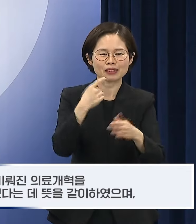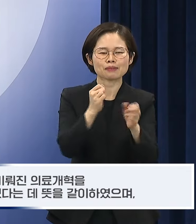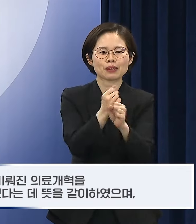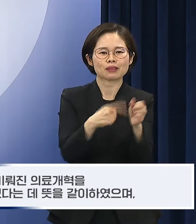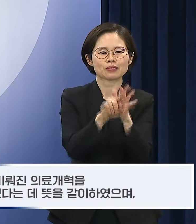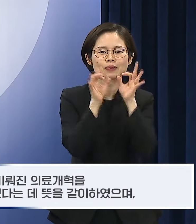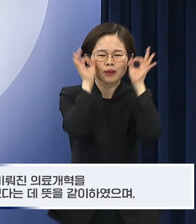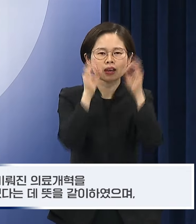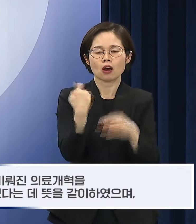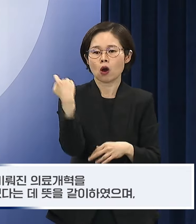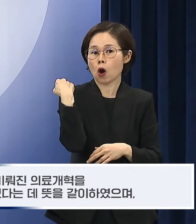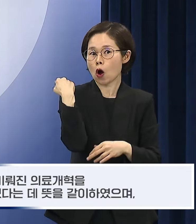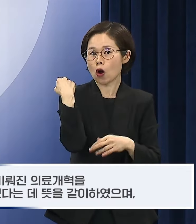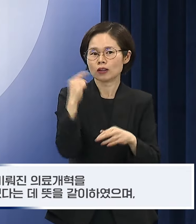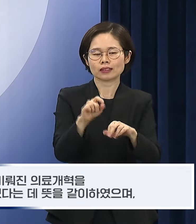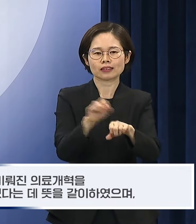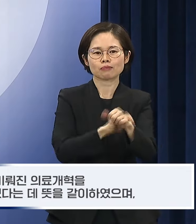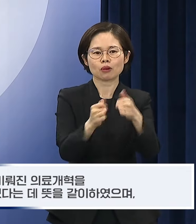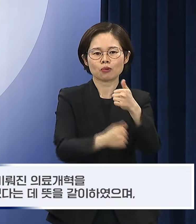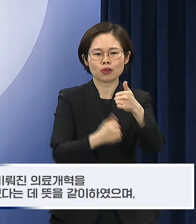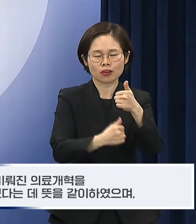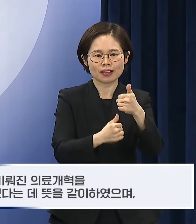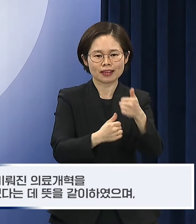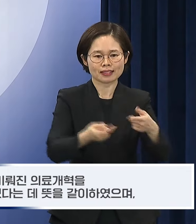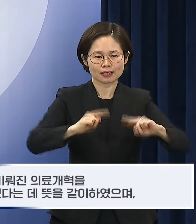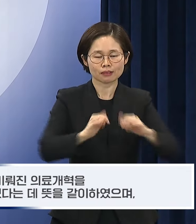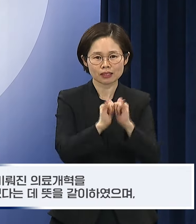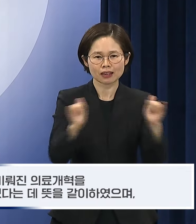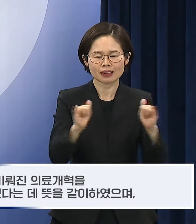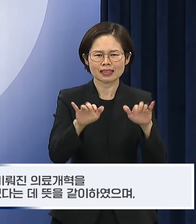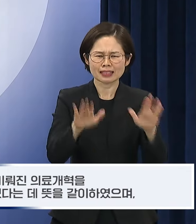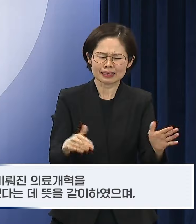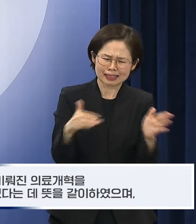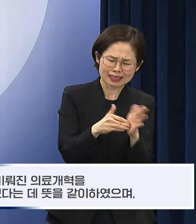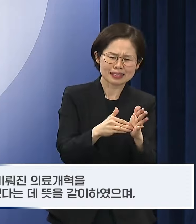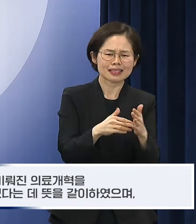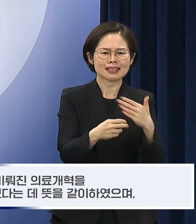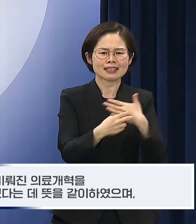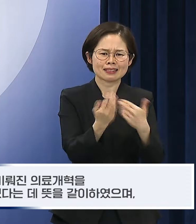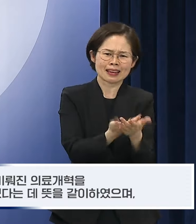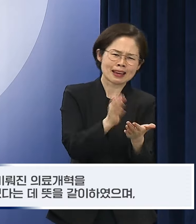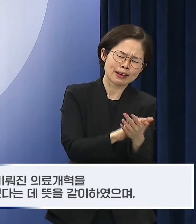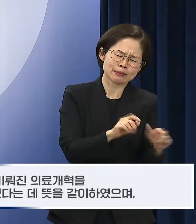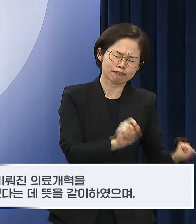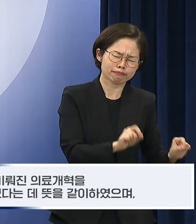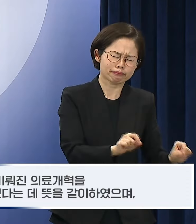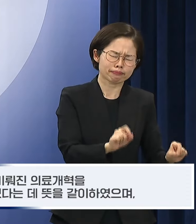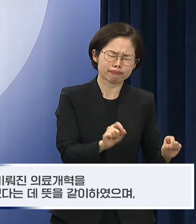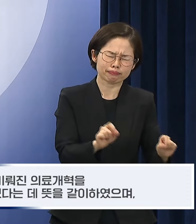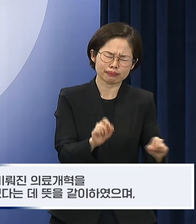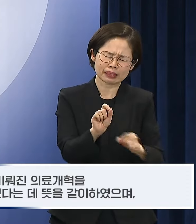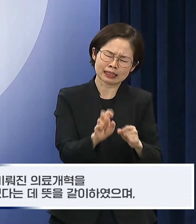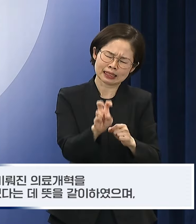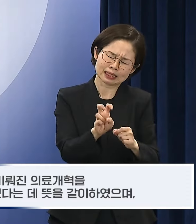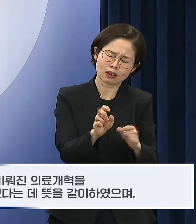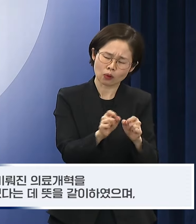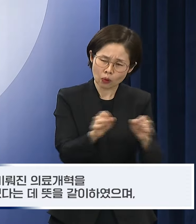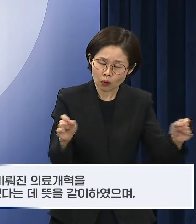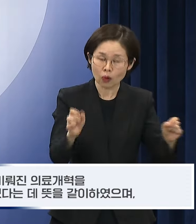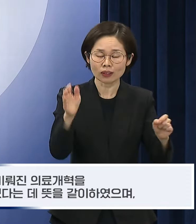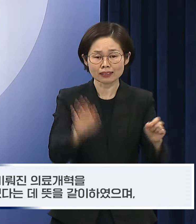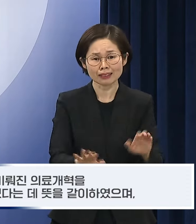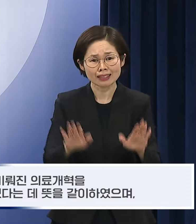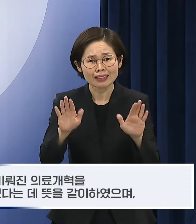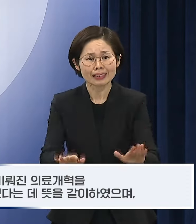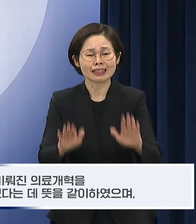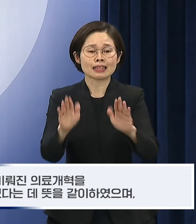참여한 위원들은 그간 수십 년간 미뤄진 의료개혁을 제대로 추진할 수 있는 동력과 계기가 마련되었다는 데